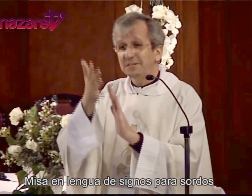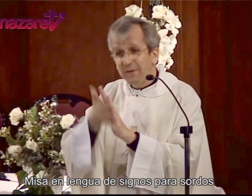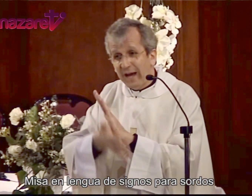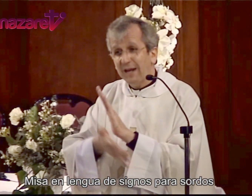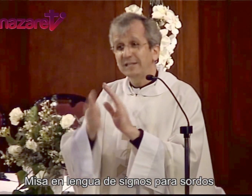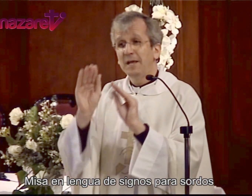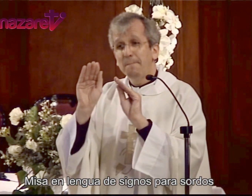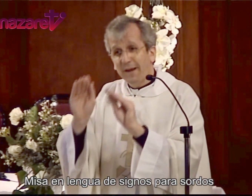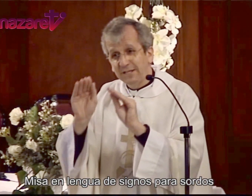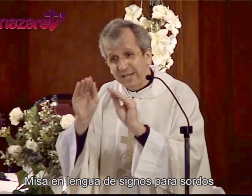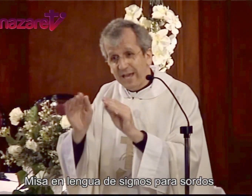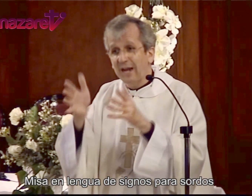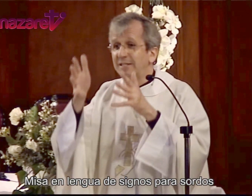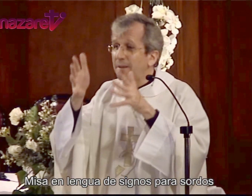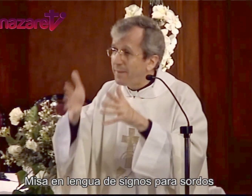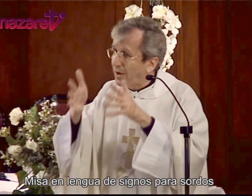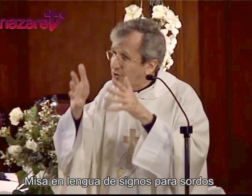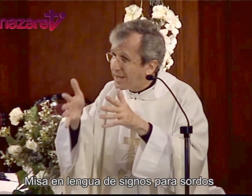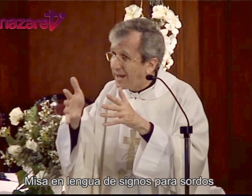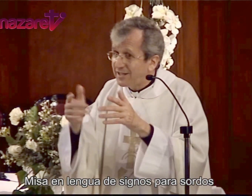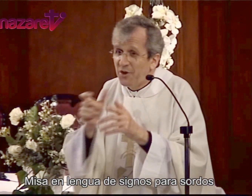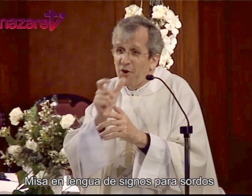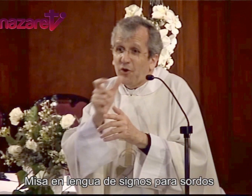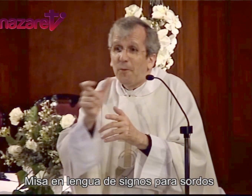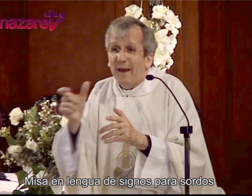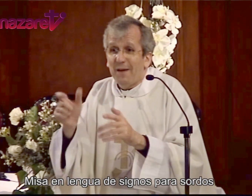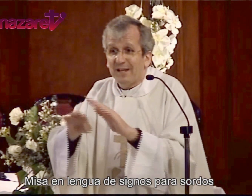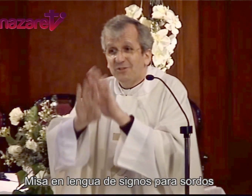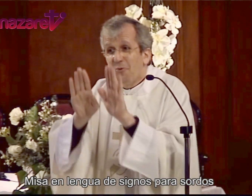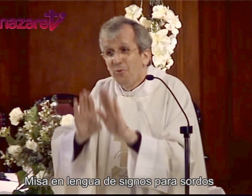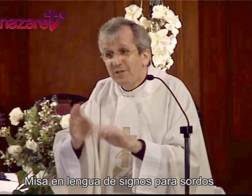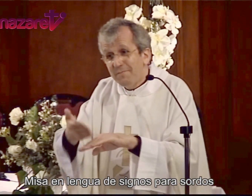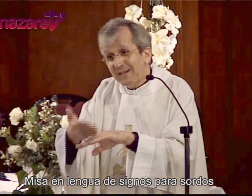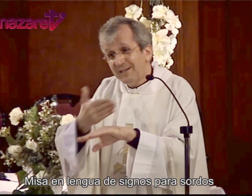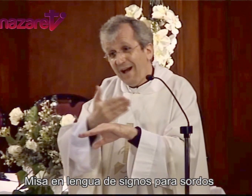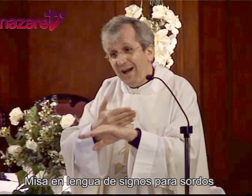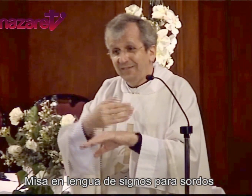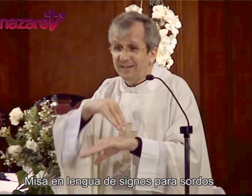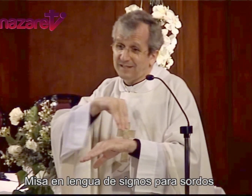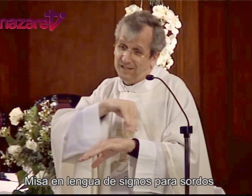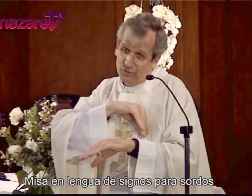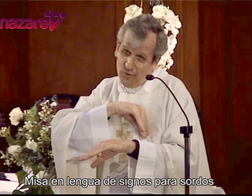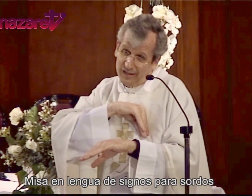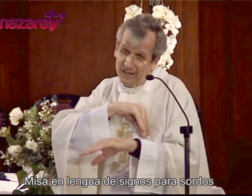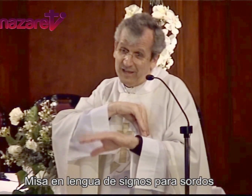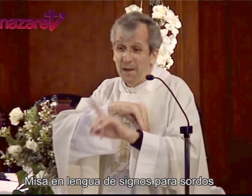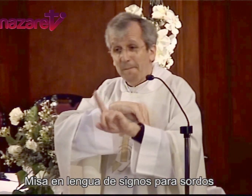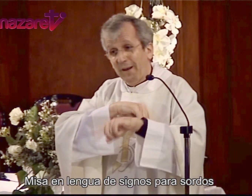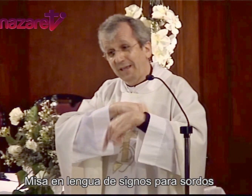explicarles Para enseñarles Para aconsejarles Como palabras últimas Antes de su muerte Para ya